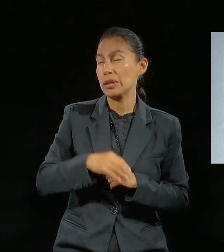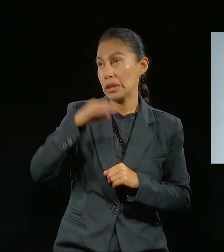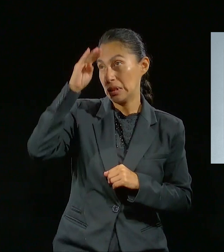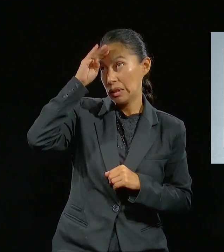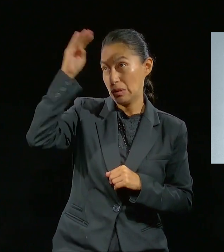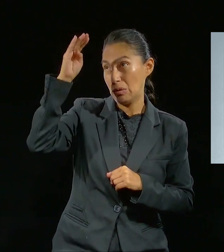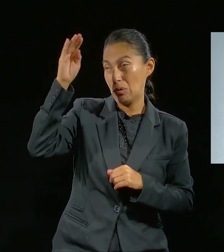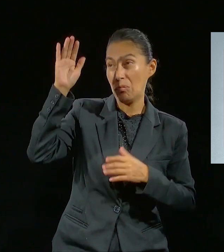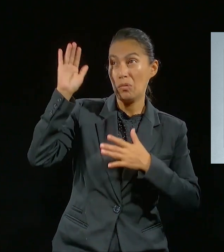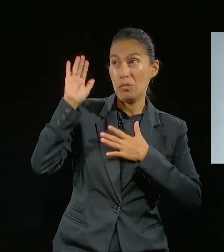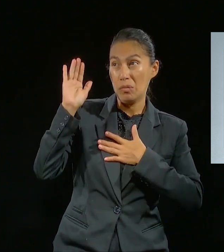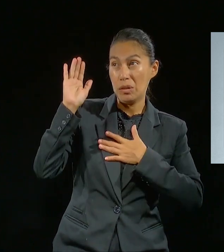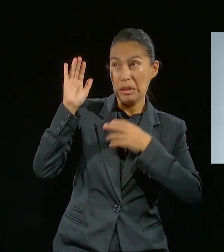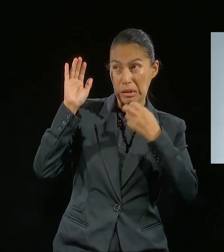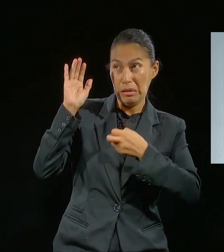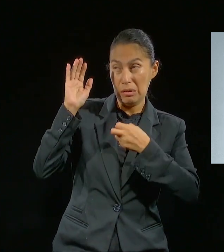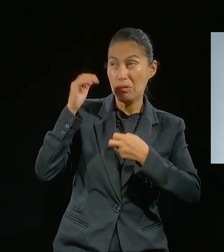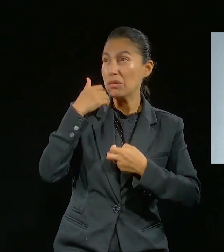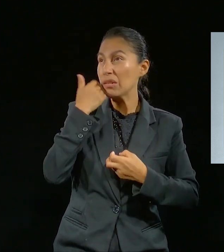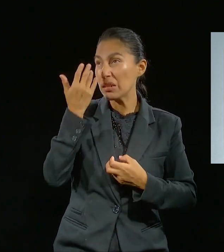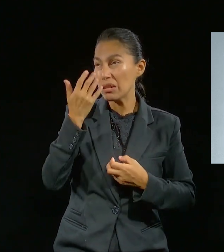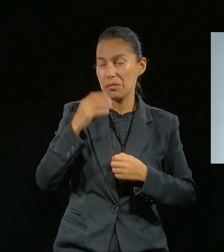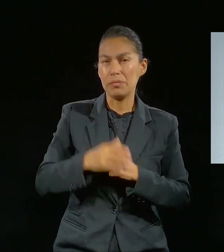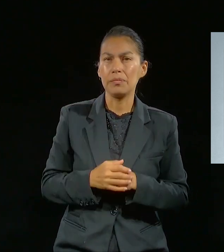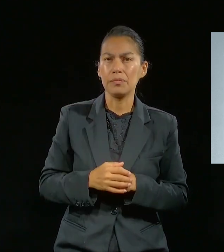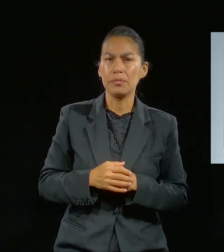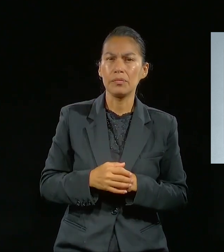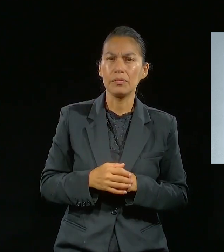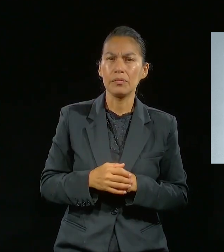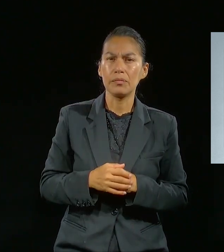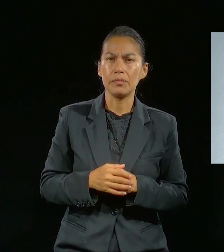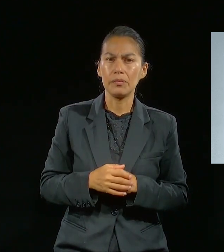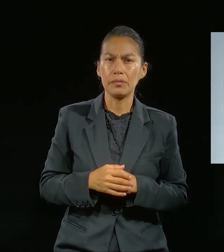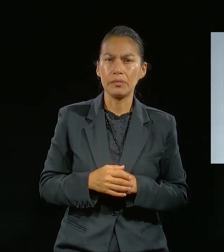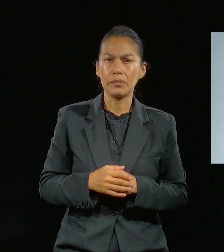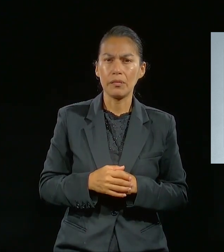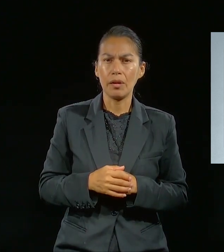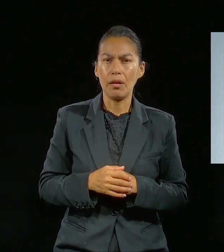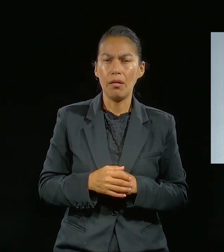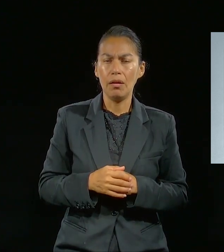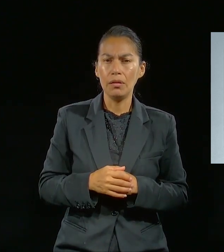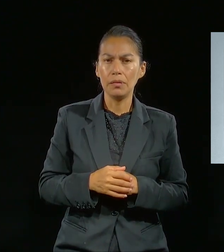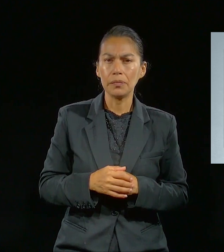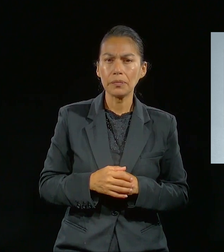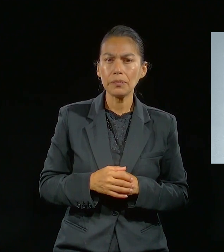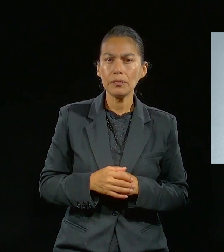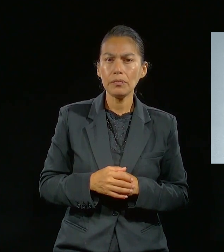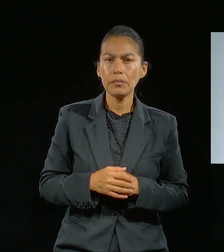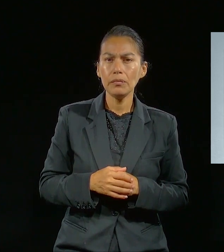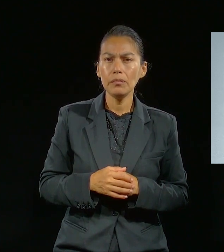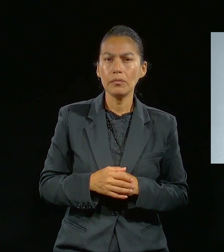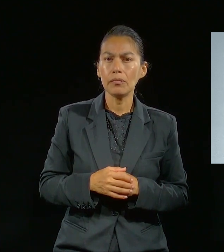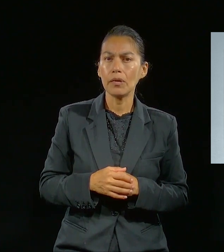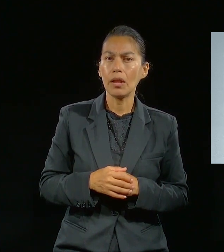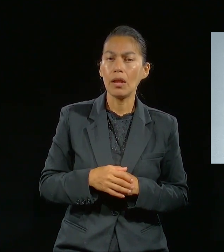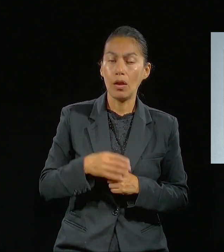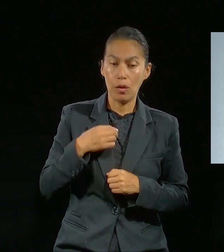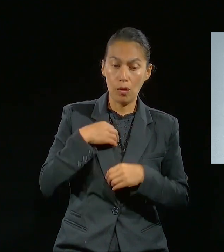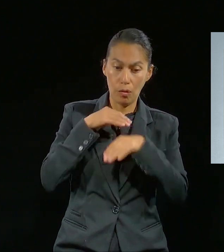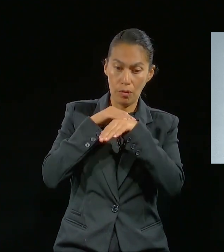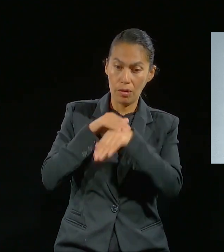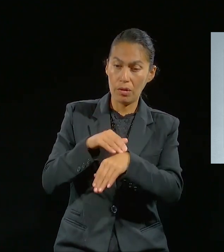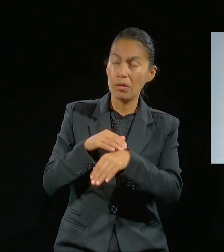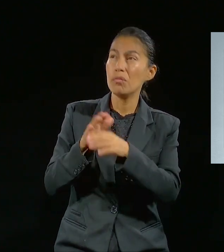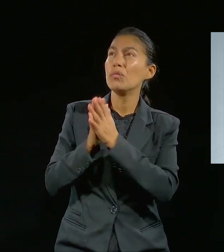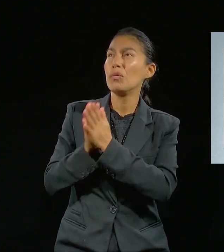al Señor: Señor, yo quiero tener esta promesa, dame esta promesa, enséñame a obedecer